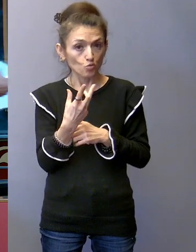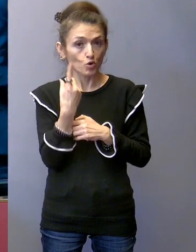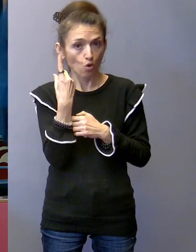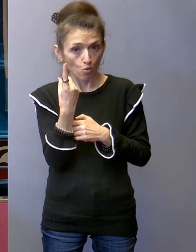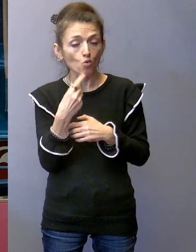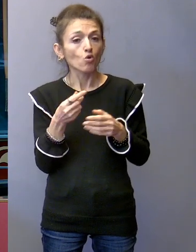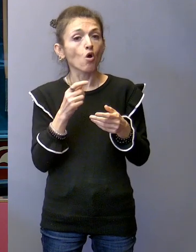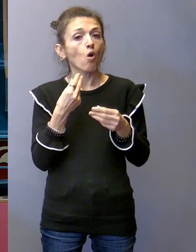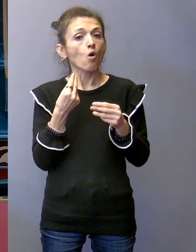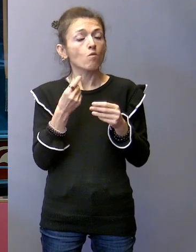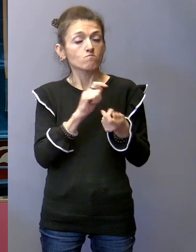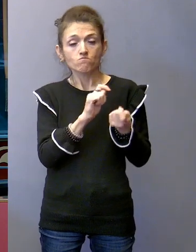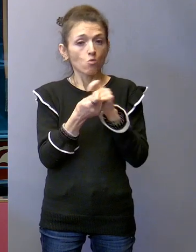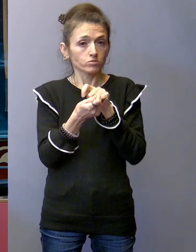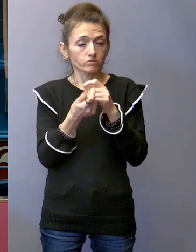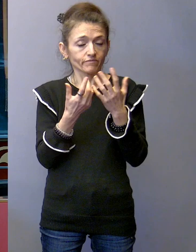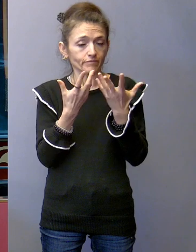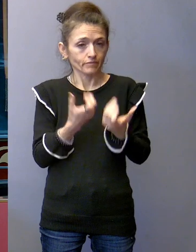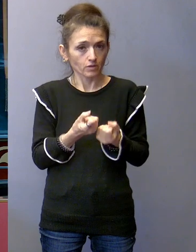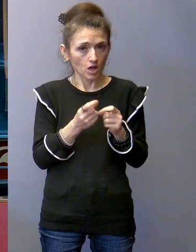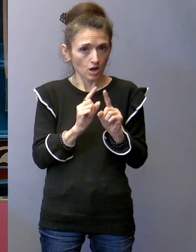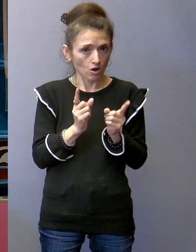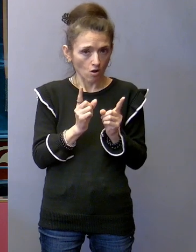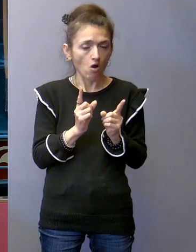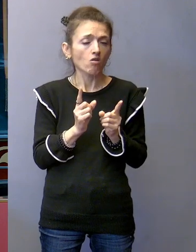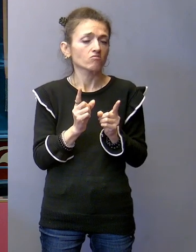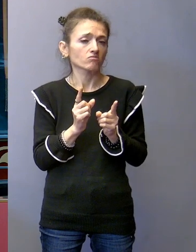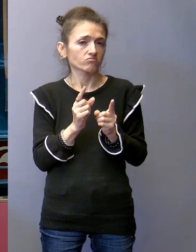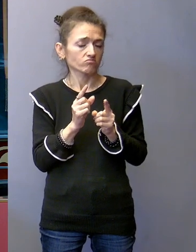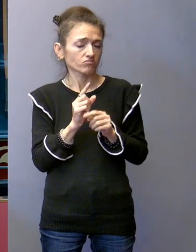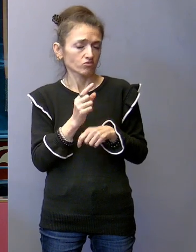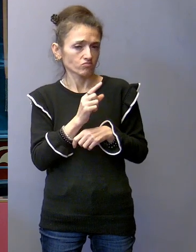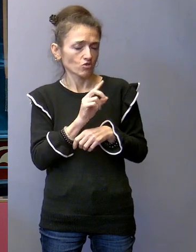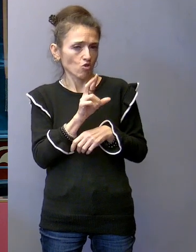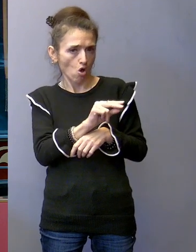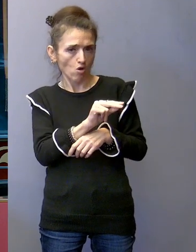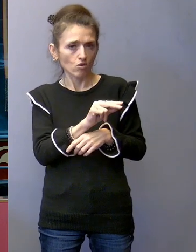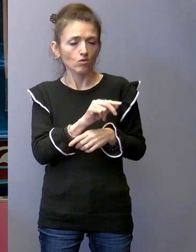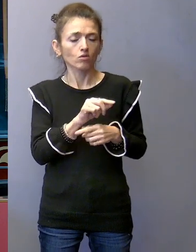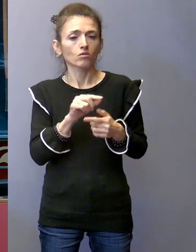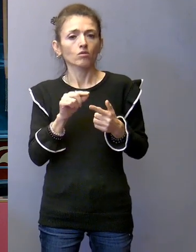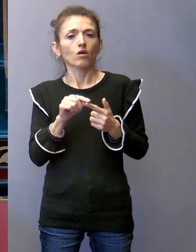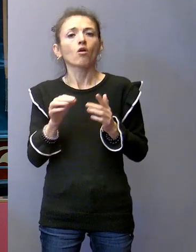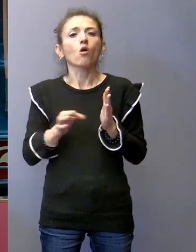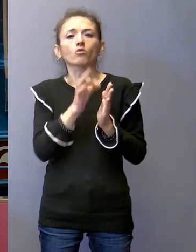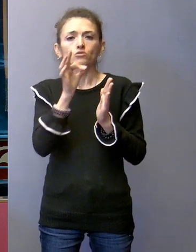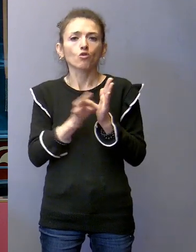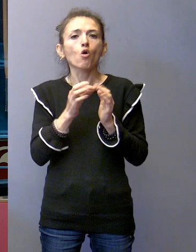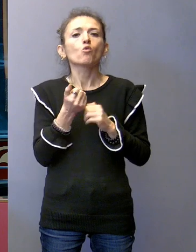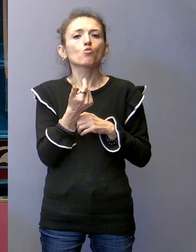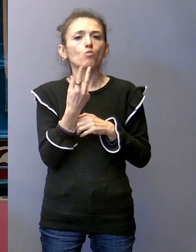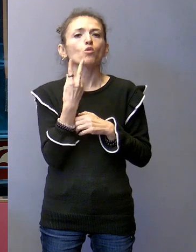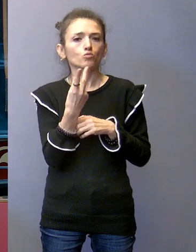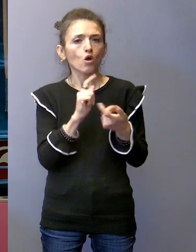le modifiche e quindi per quanto riguarda lei e no ok Poi invece il 2 si